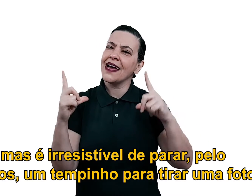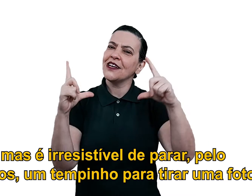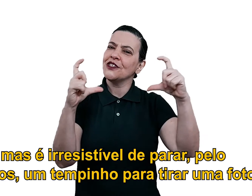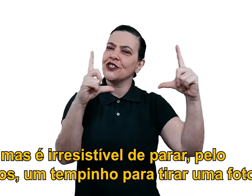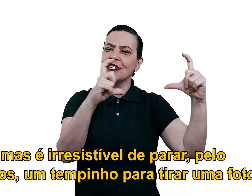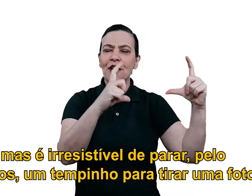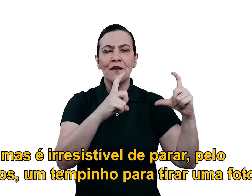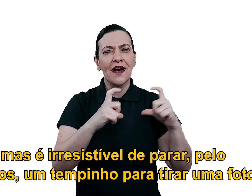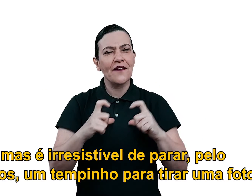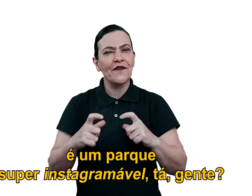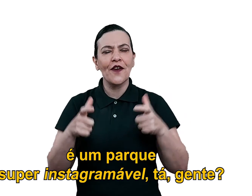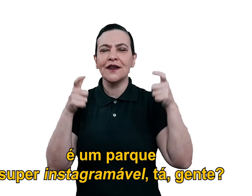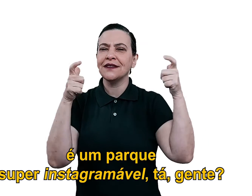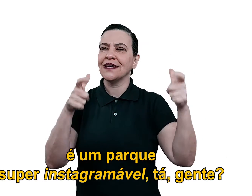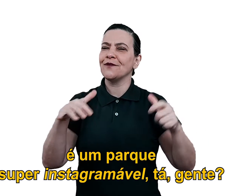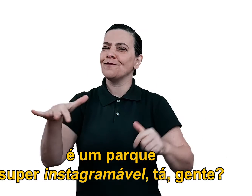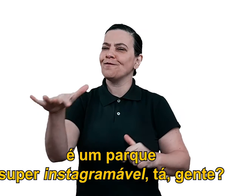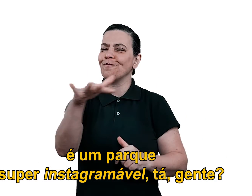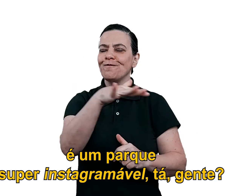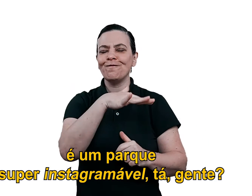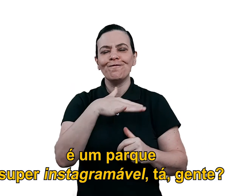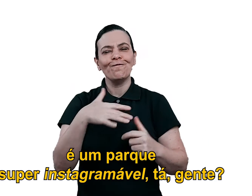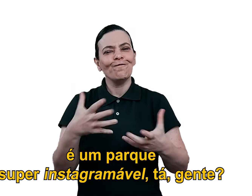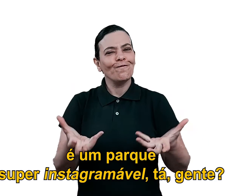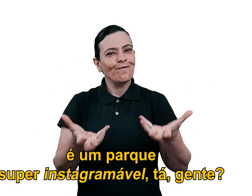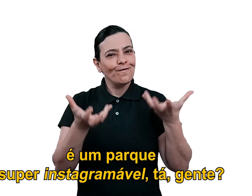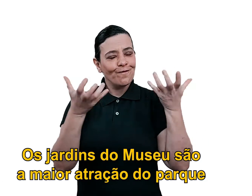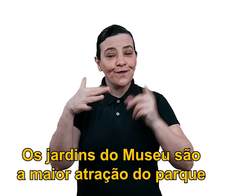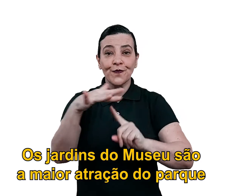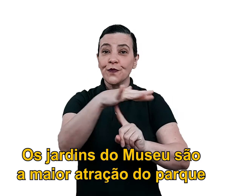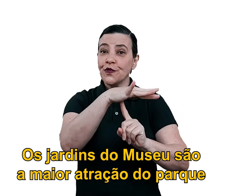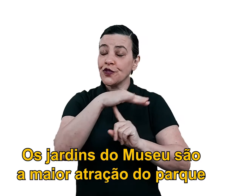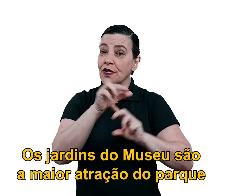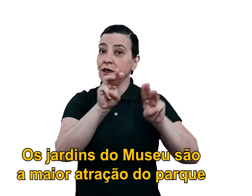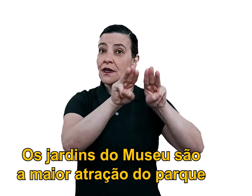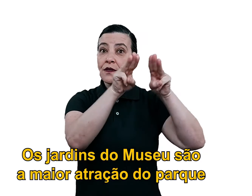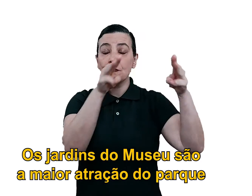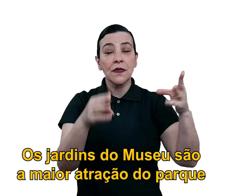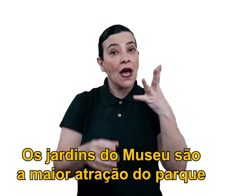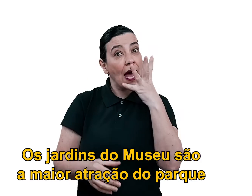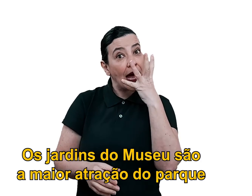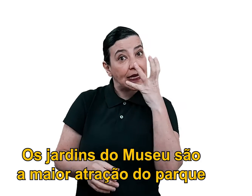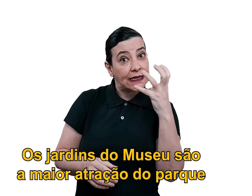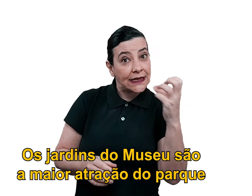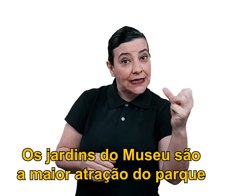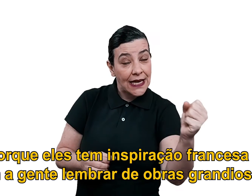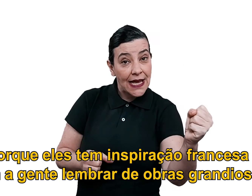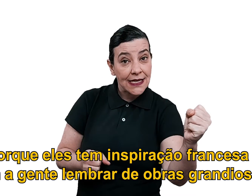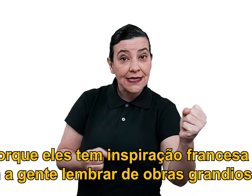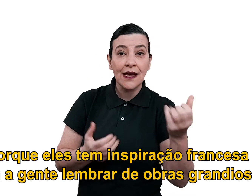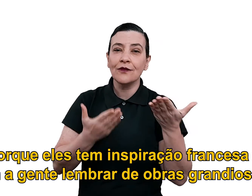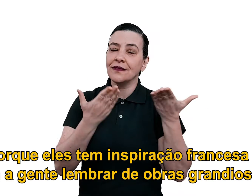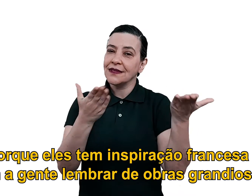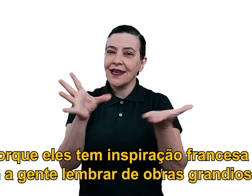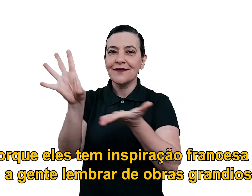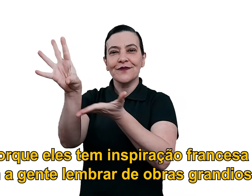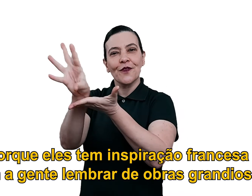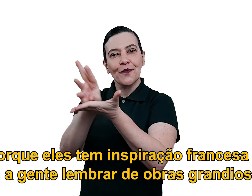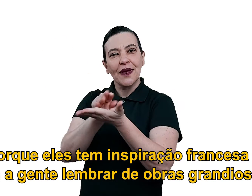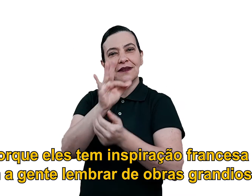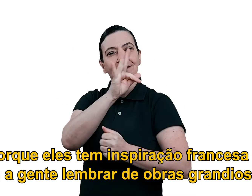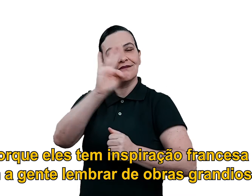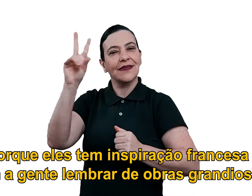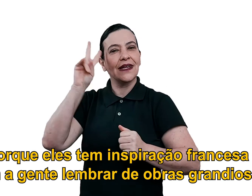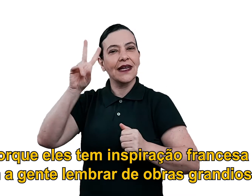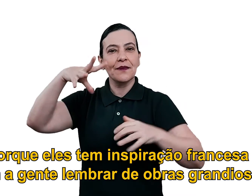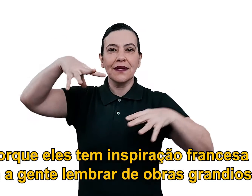um tempinho para tirar uma foto. É um parque super instagramável, tá, gente? Os jardins do museu são a maior atração do parque, até porque eles têm inspiração